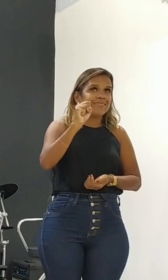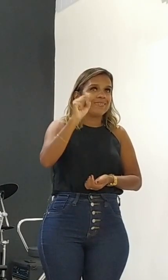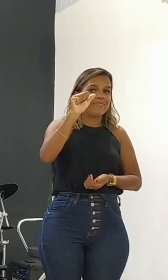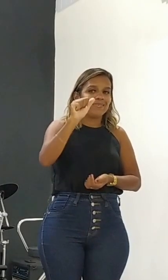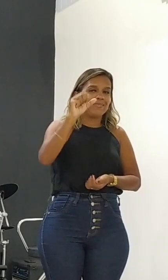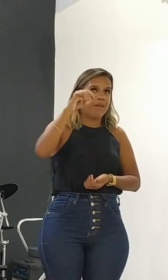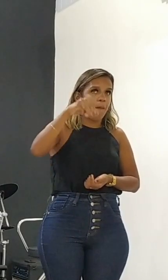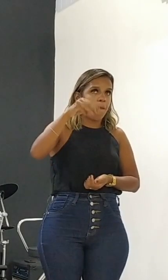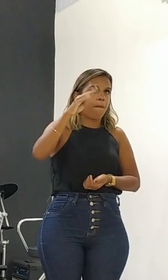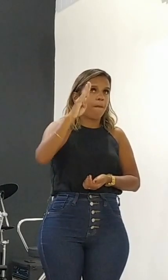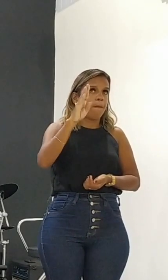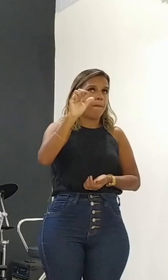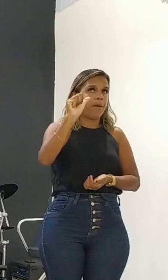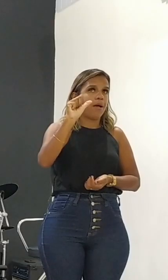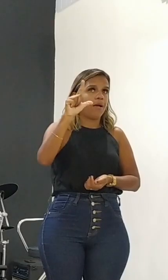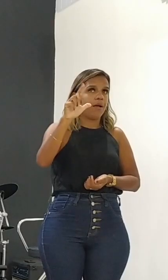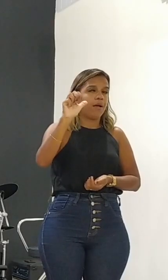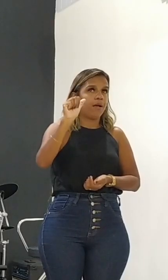o próprio Satanás,